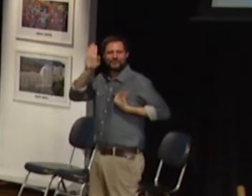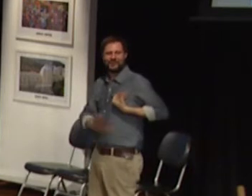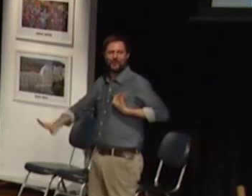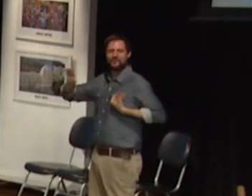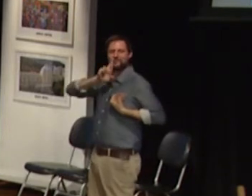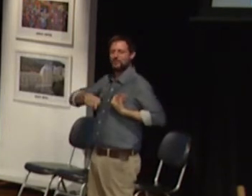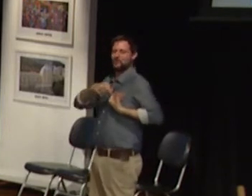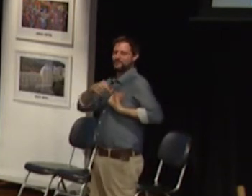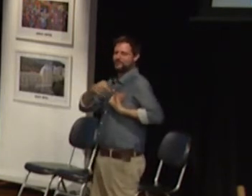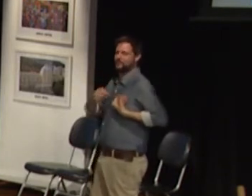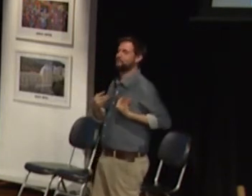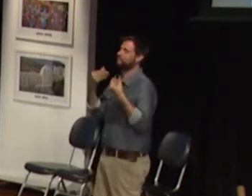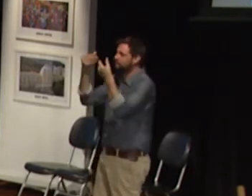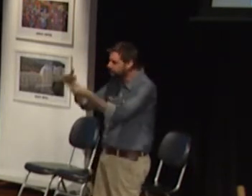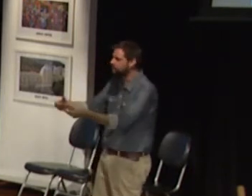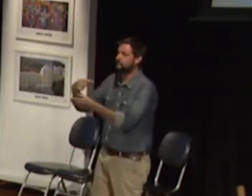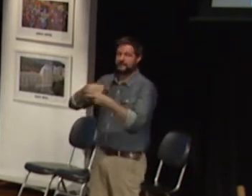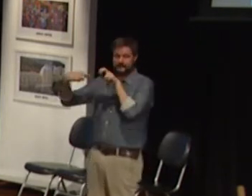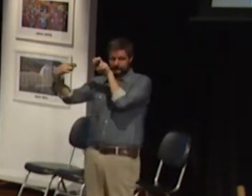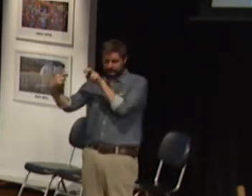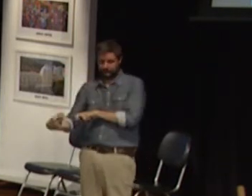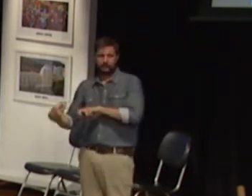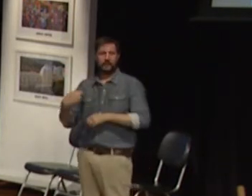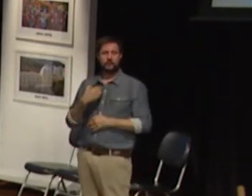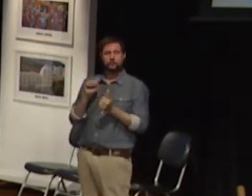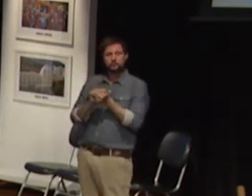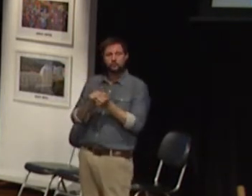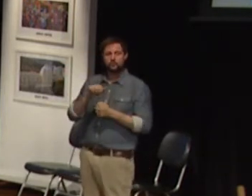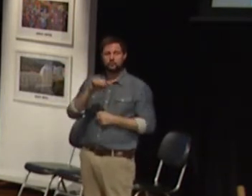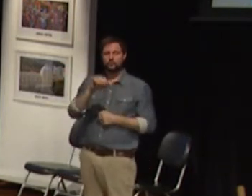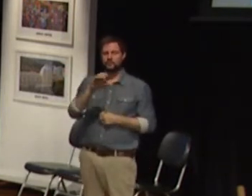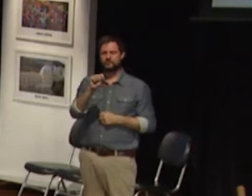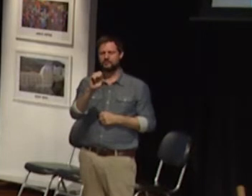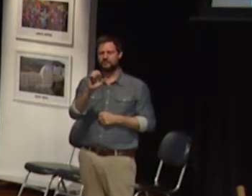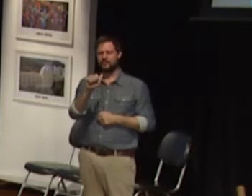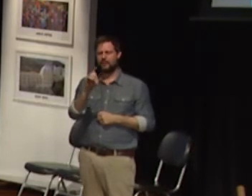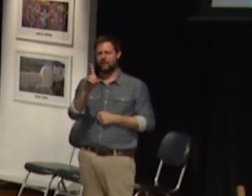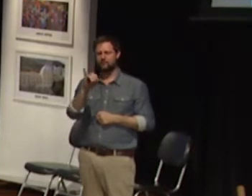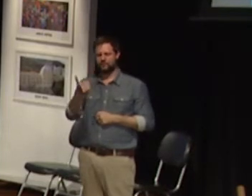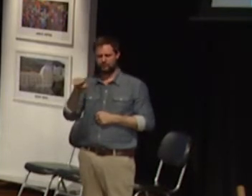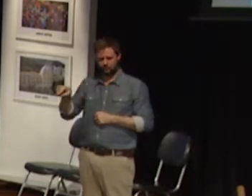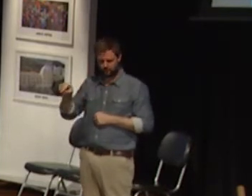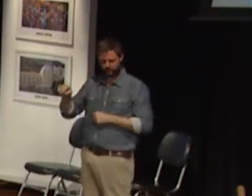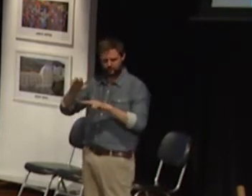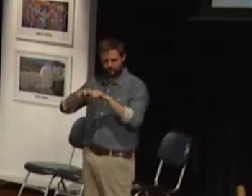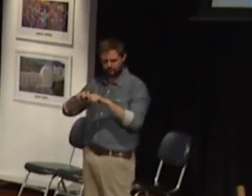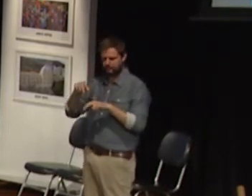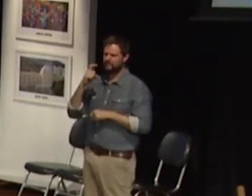gente pensou, então. Vamos abrir um processo, vamos discutir sobre isso com o